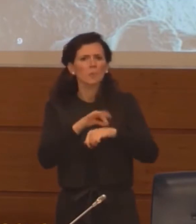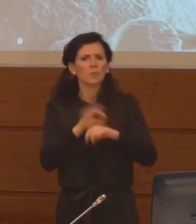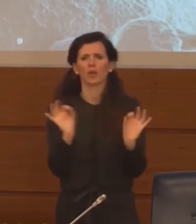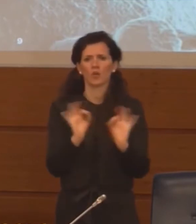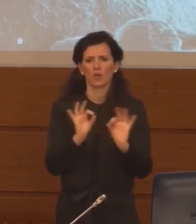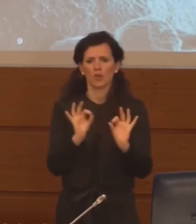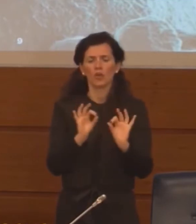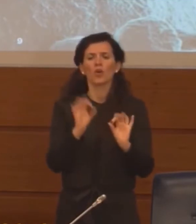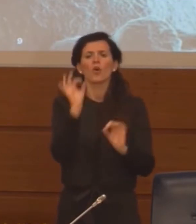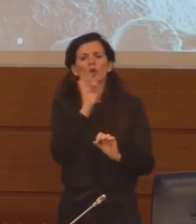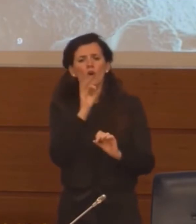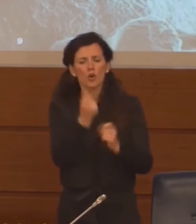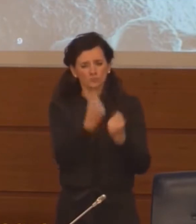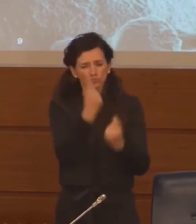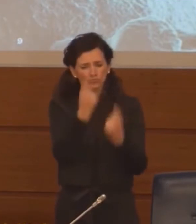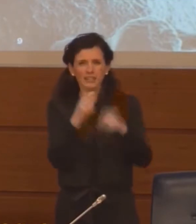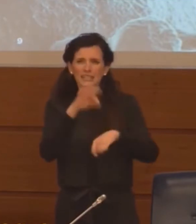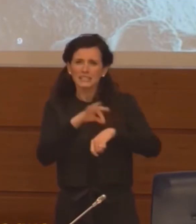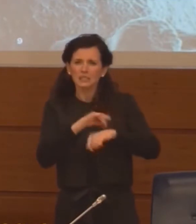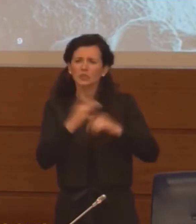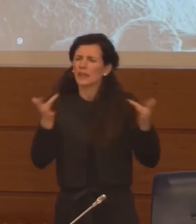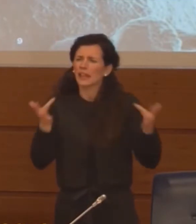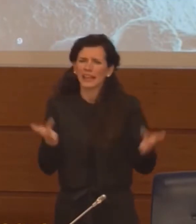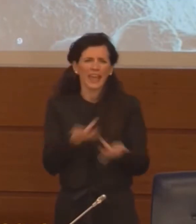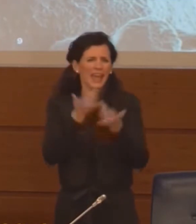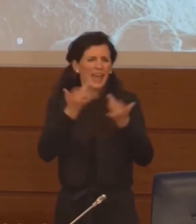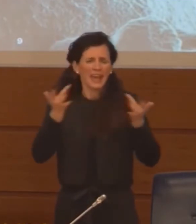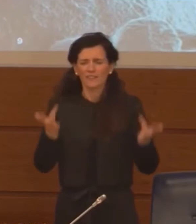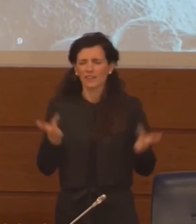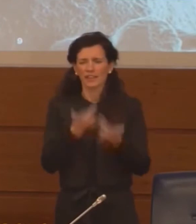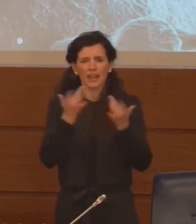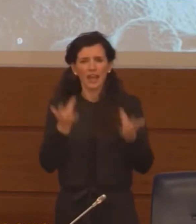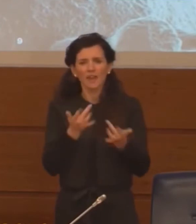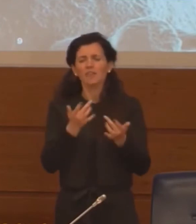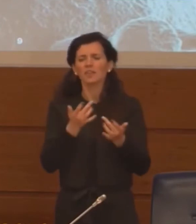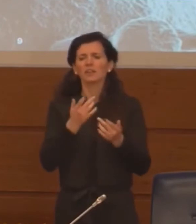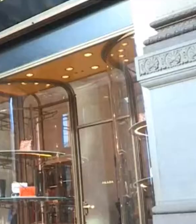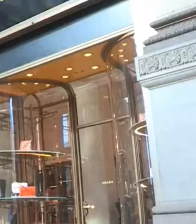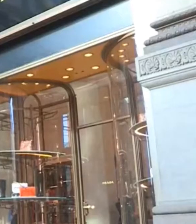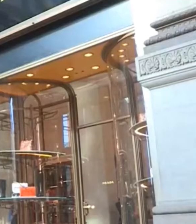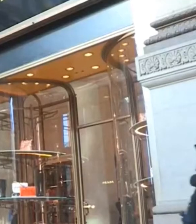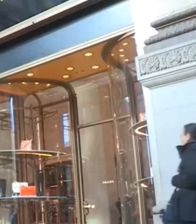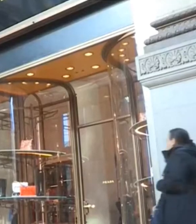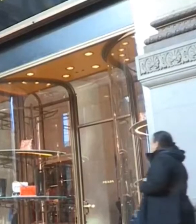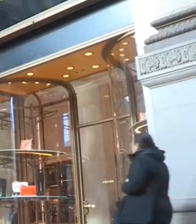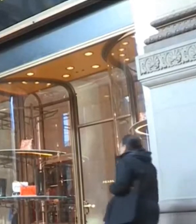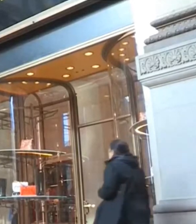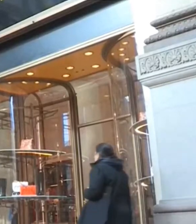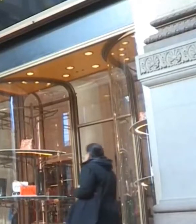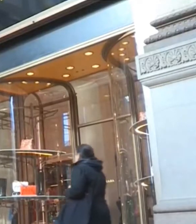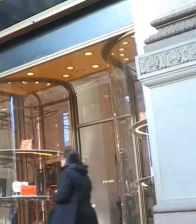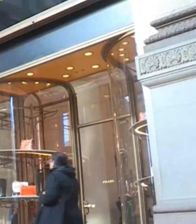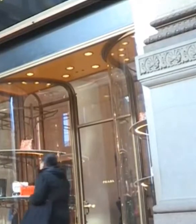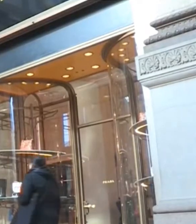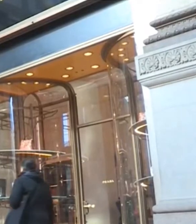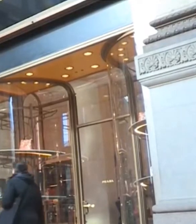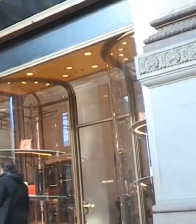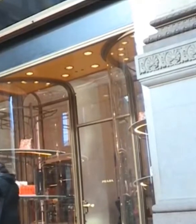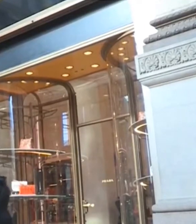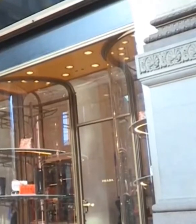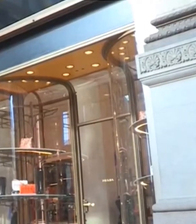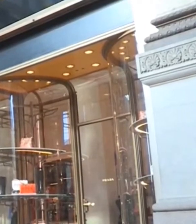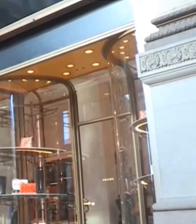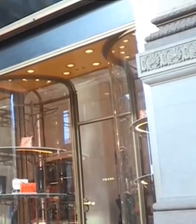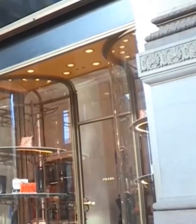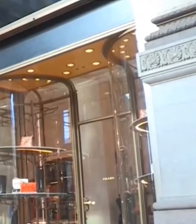síntomas leves y mentalmente y que no nos avisaron el dios pedía direcciones las autoridades tratan de contener la